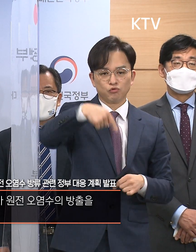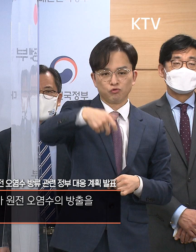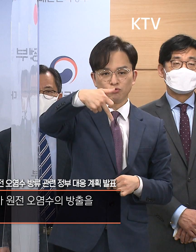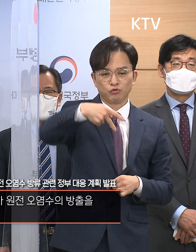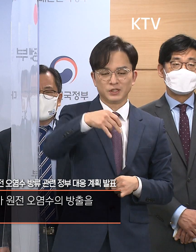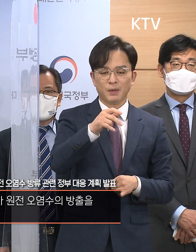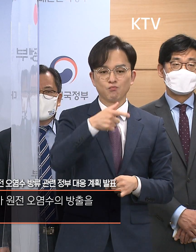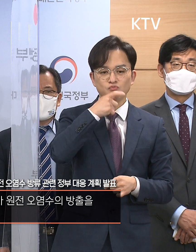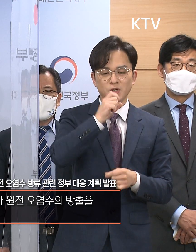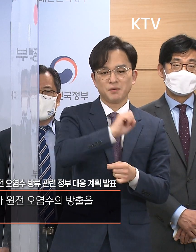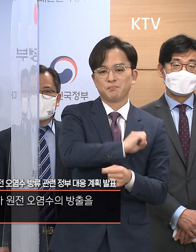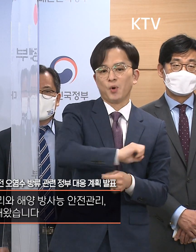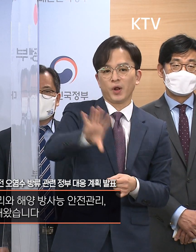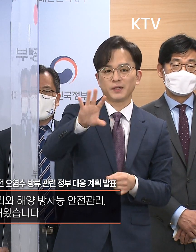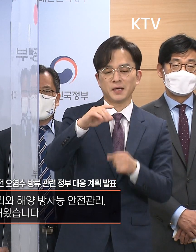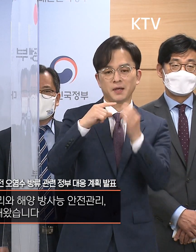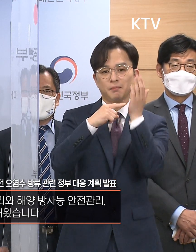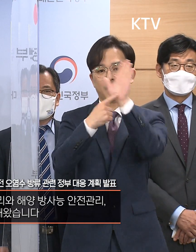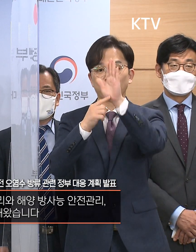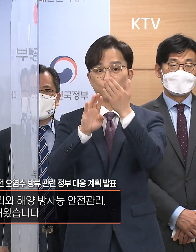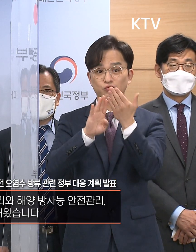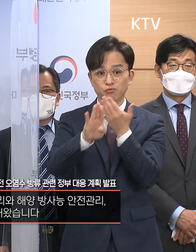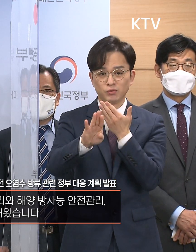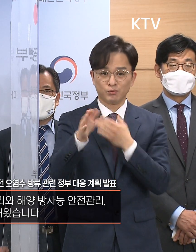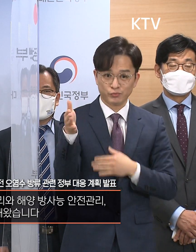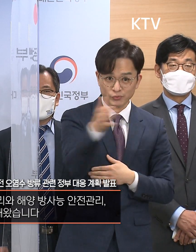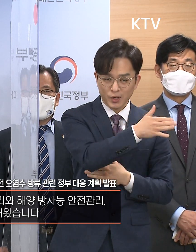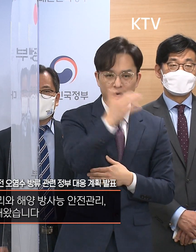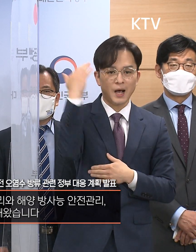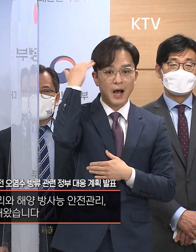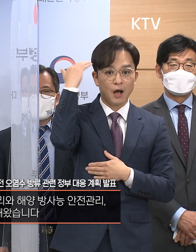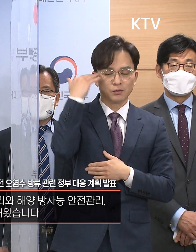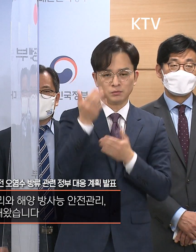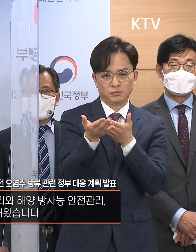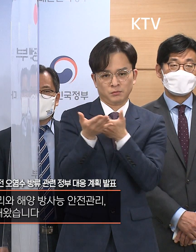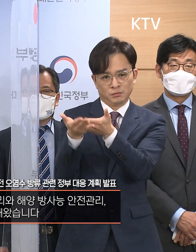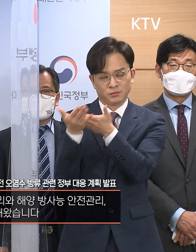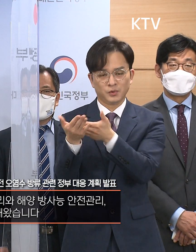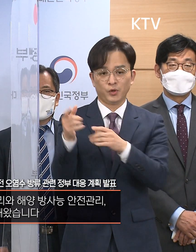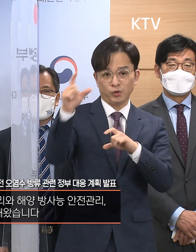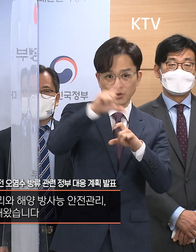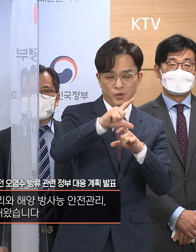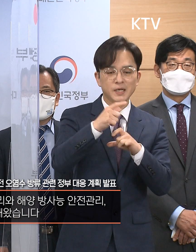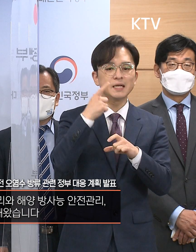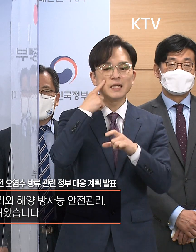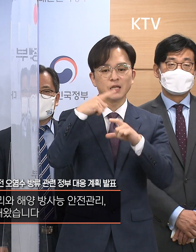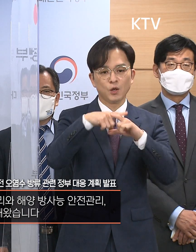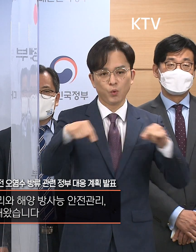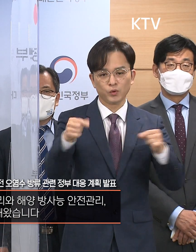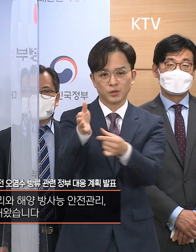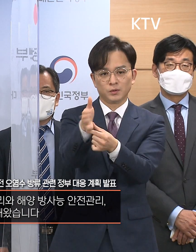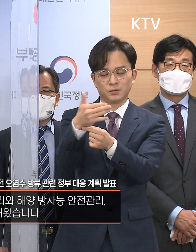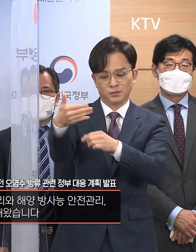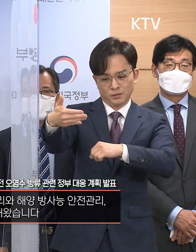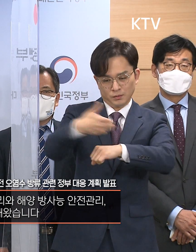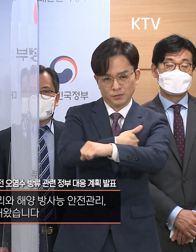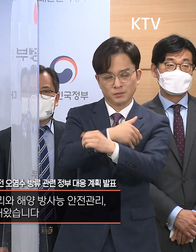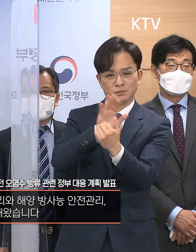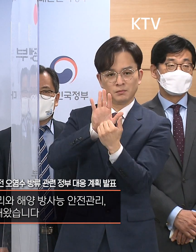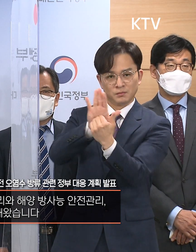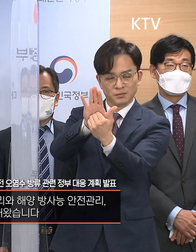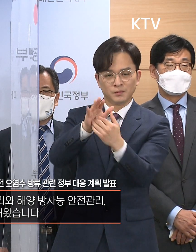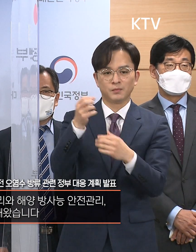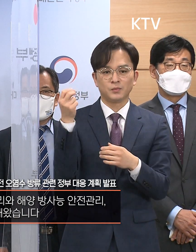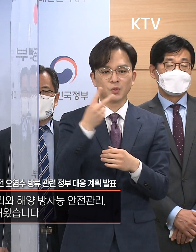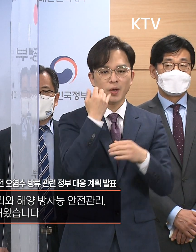검토하겠다고 발표한 이후 범정부 차원에서 수입 수산물 안전관리와 해양 방사능